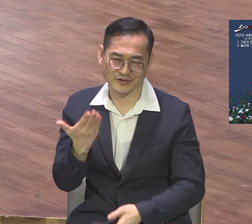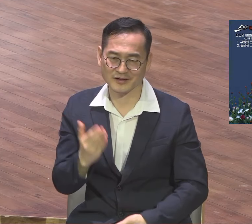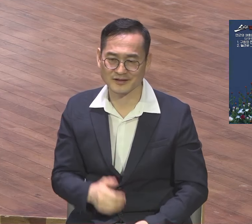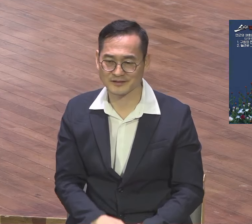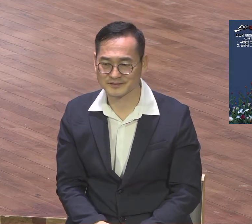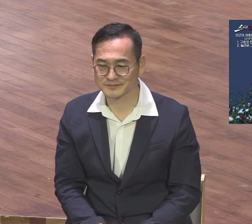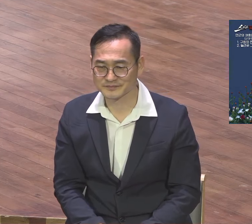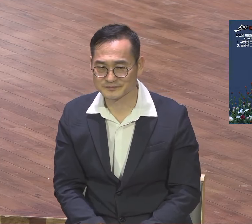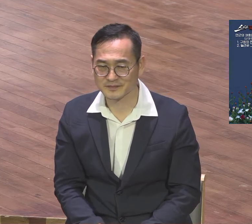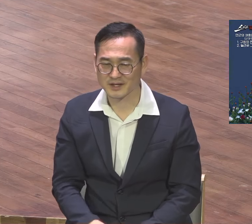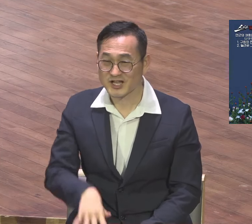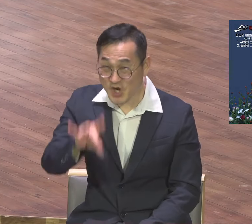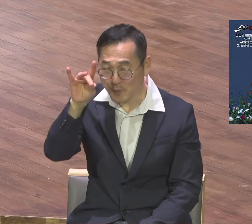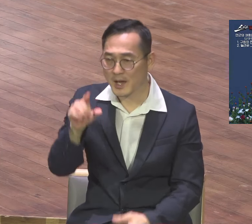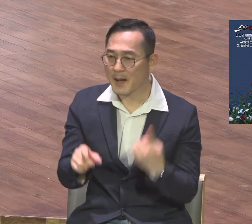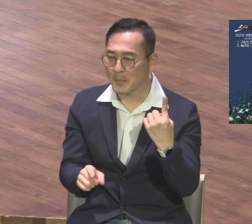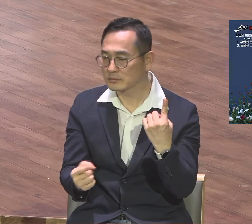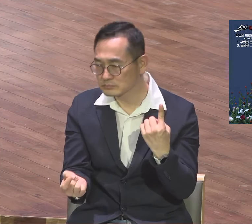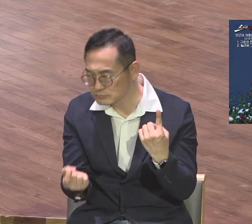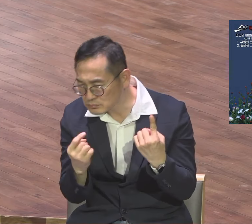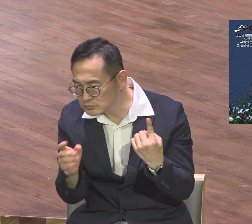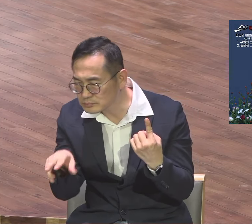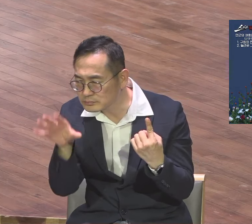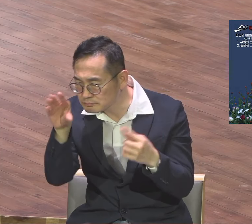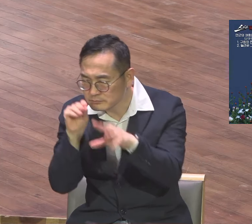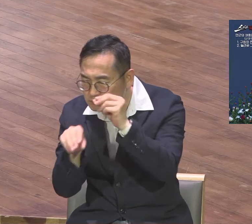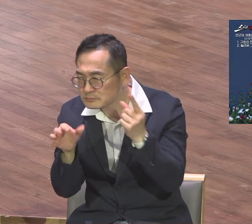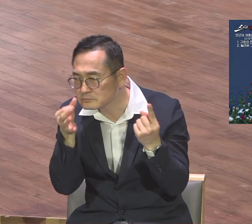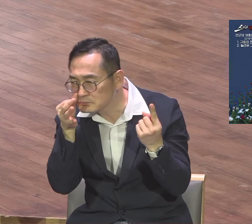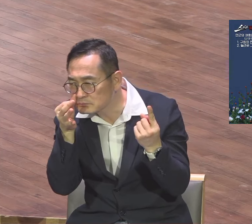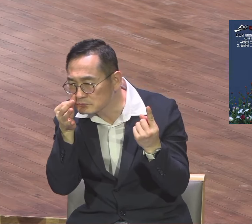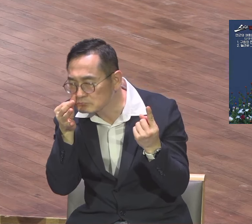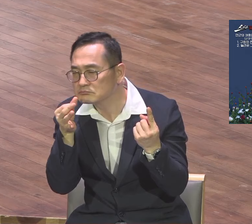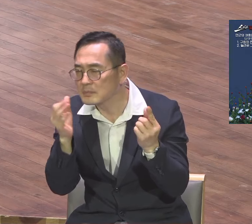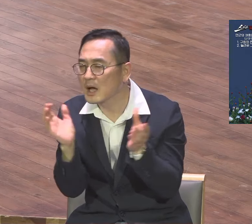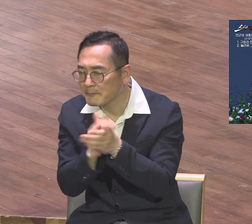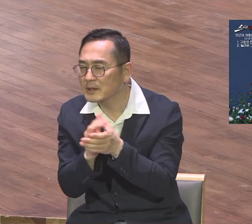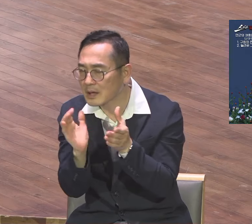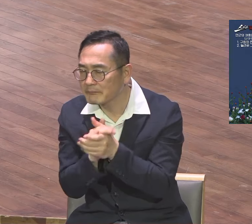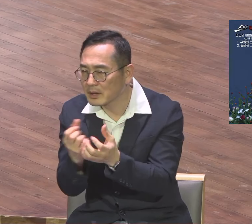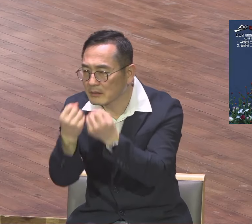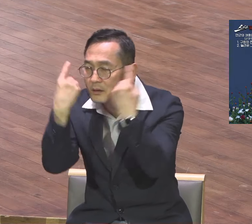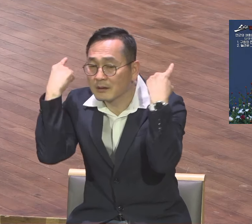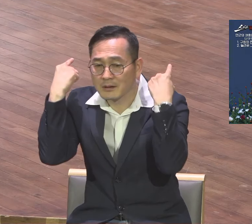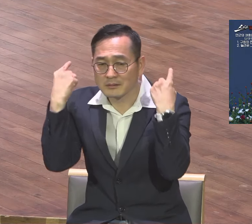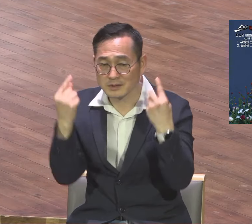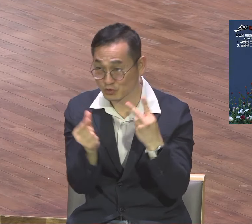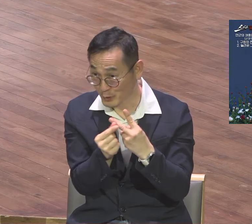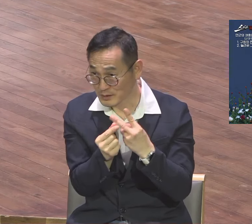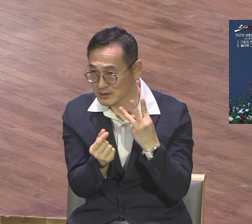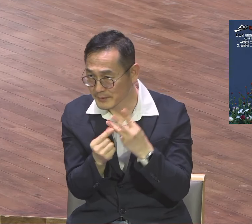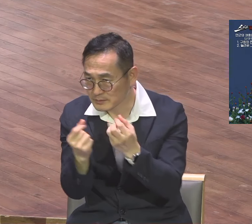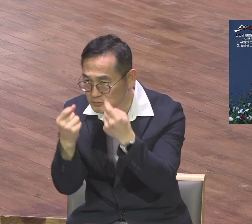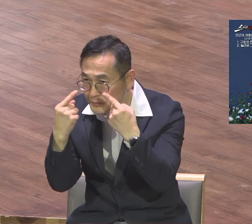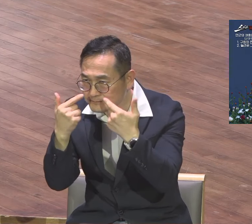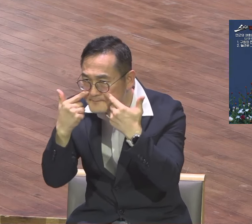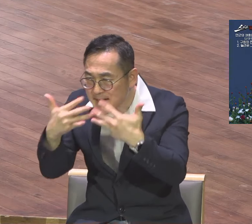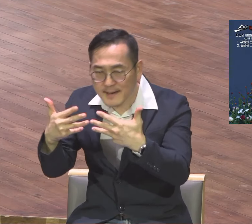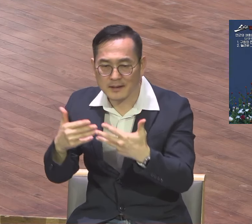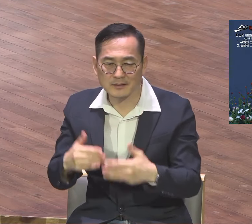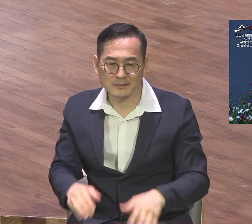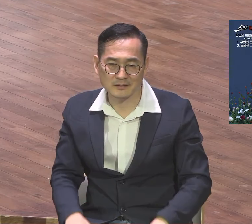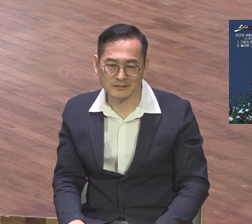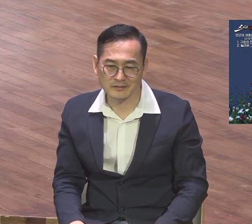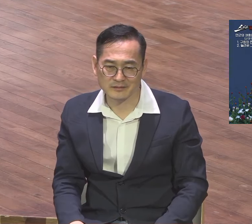그때 내 들을 때하고 또 다른 성령의 역사가 여러분 답을 주게 될 줄로 믿습니다. 내가